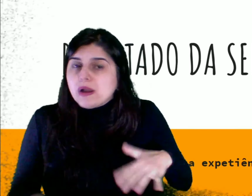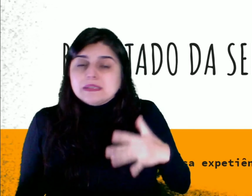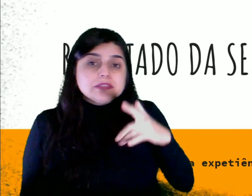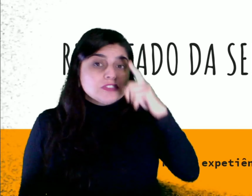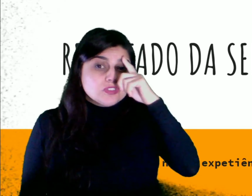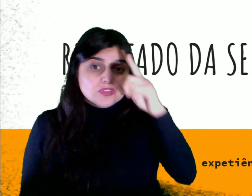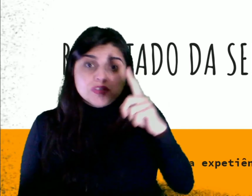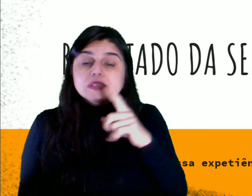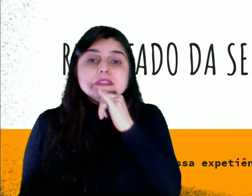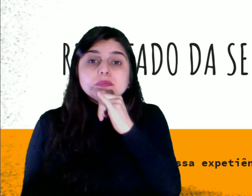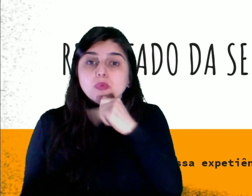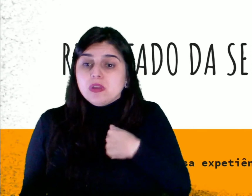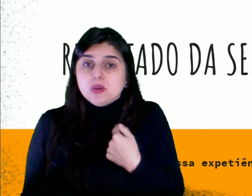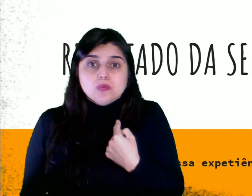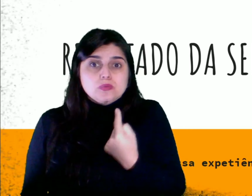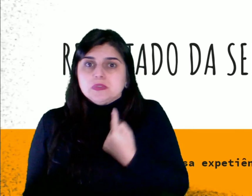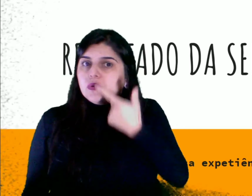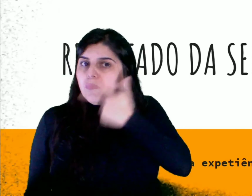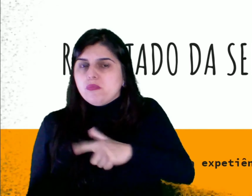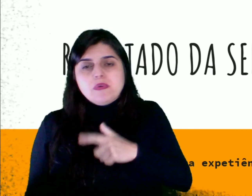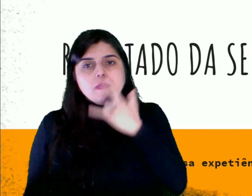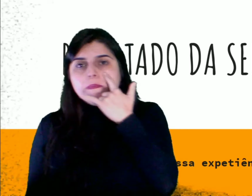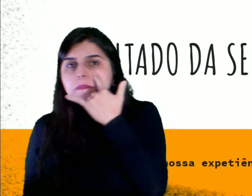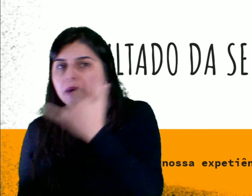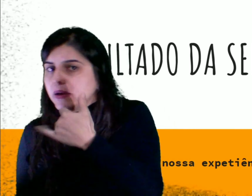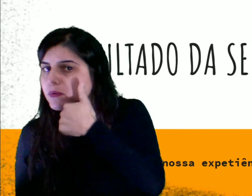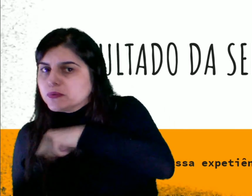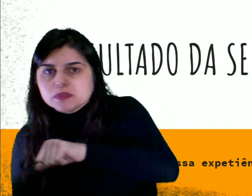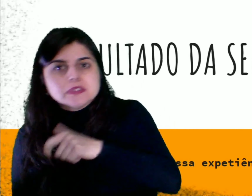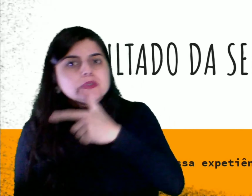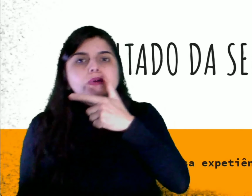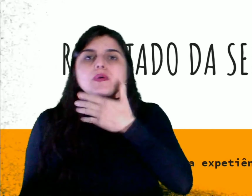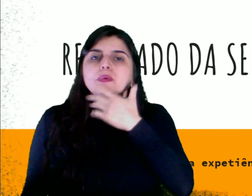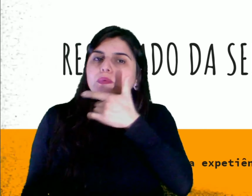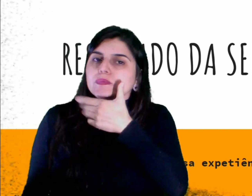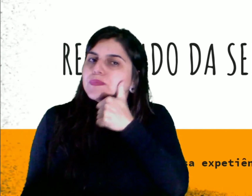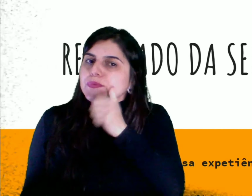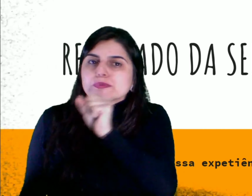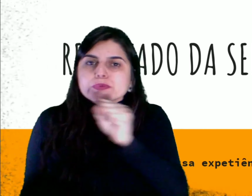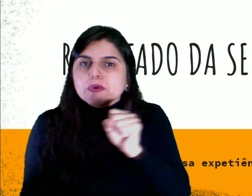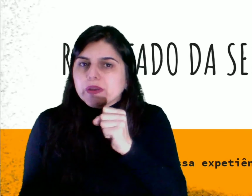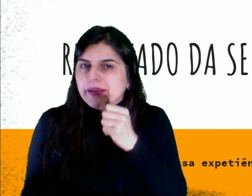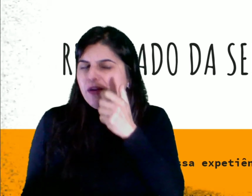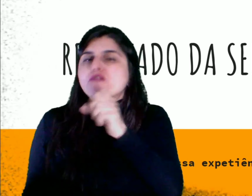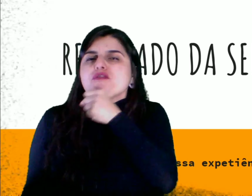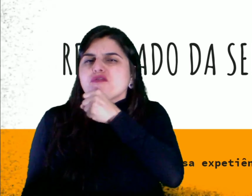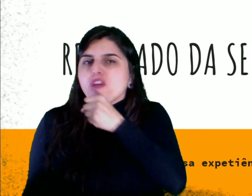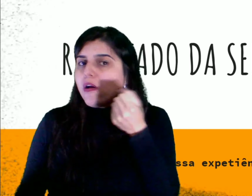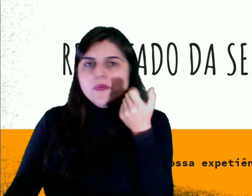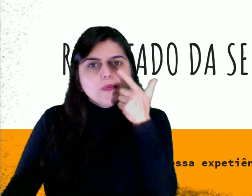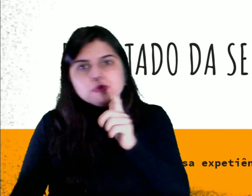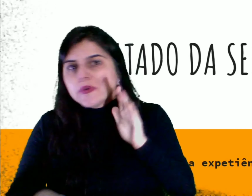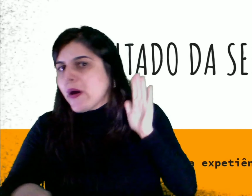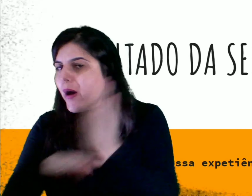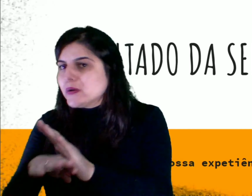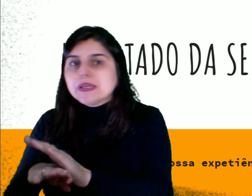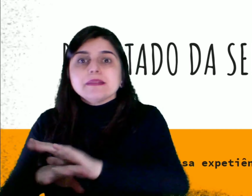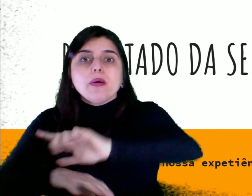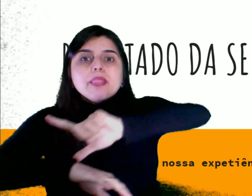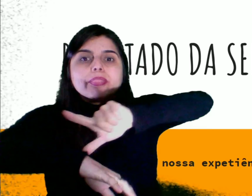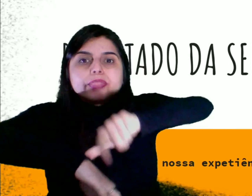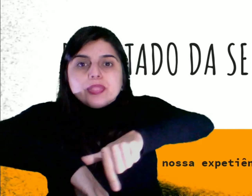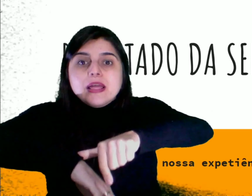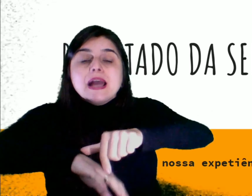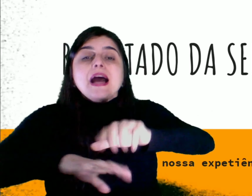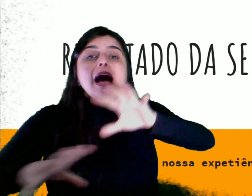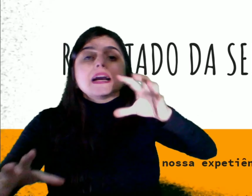Só uma coisa que a gente ficou um pouco frustrada é que a gente não conseguiu concluir as disciplinas com as atividades, com